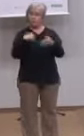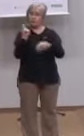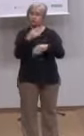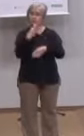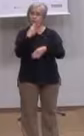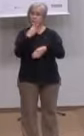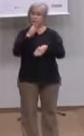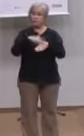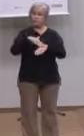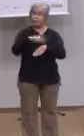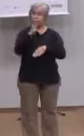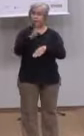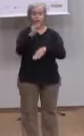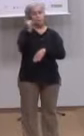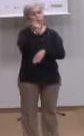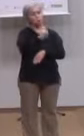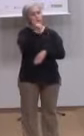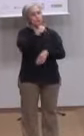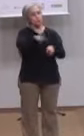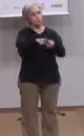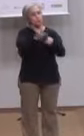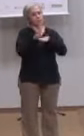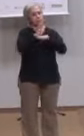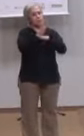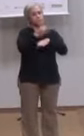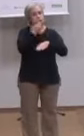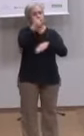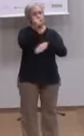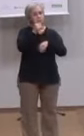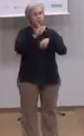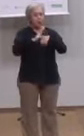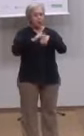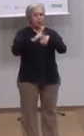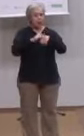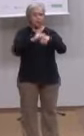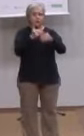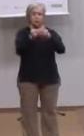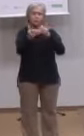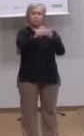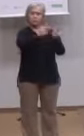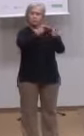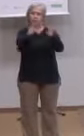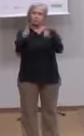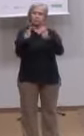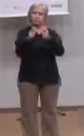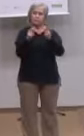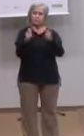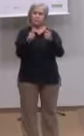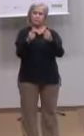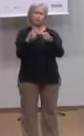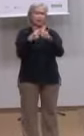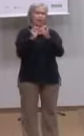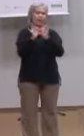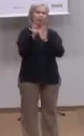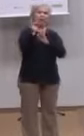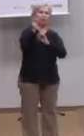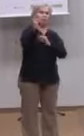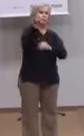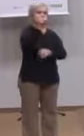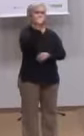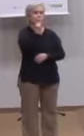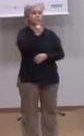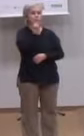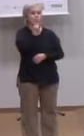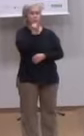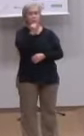conhece, mais a gente vai ter como ajudar um paciente lá em uma cidade que tem um nome engraçado,